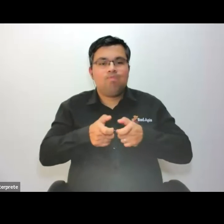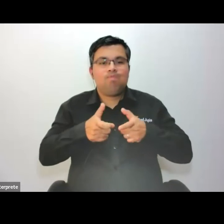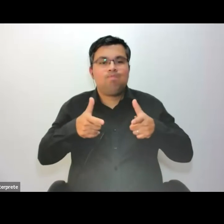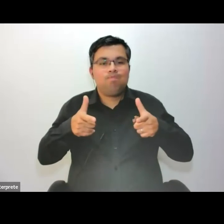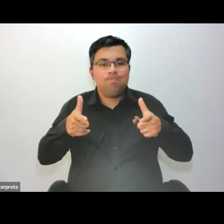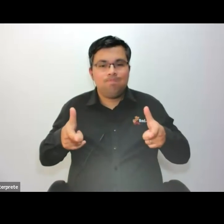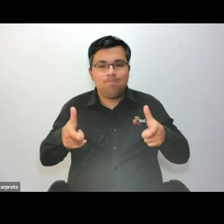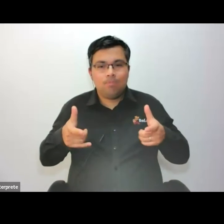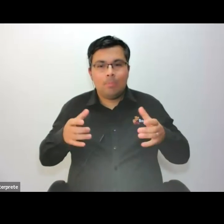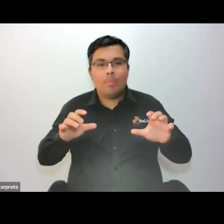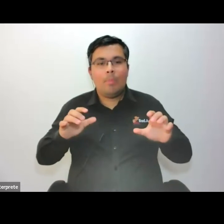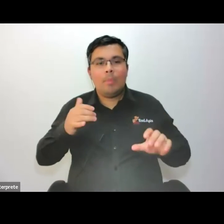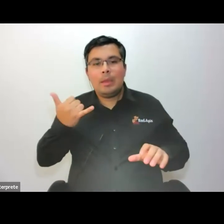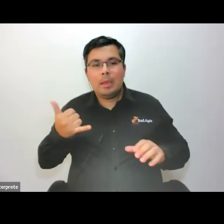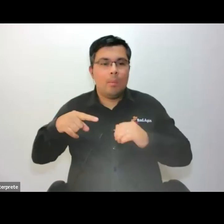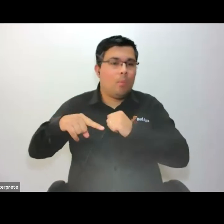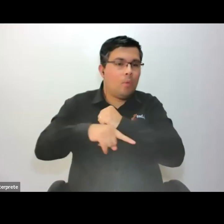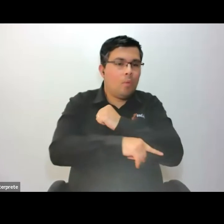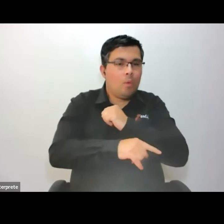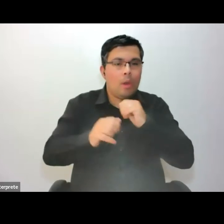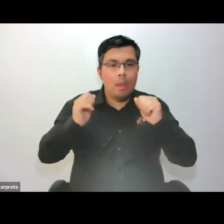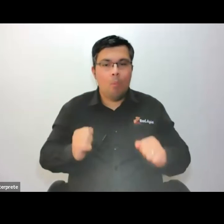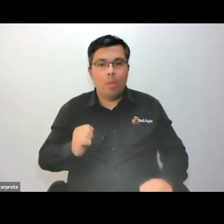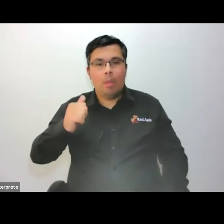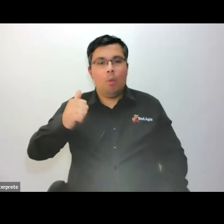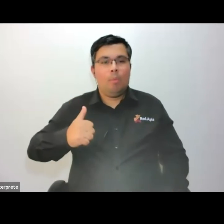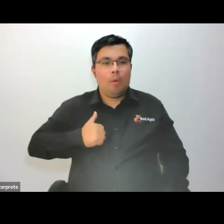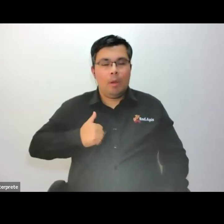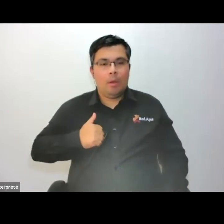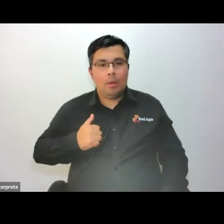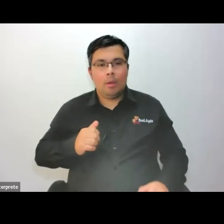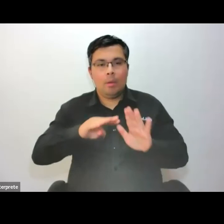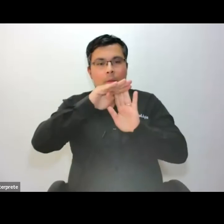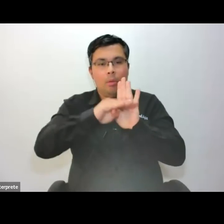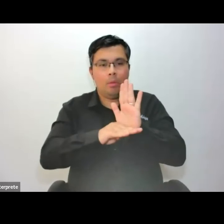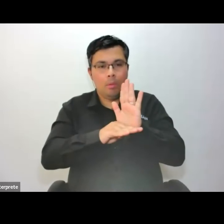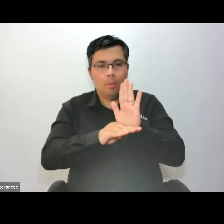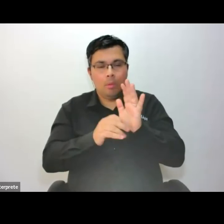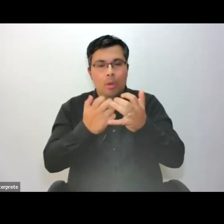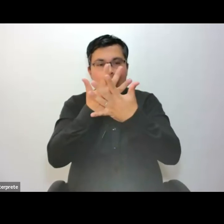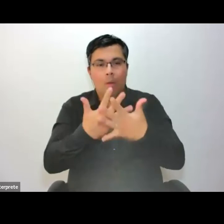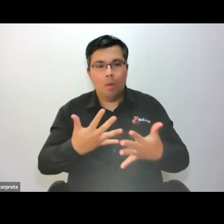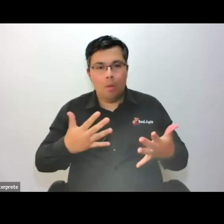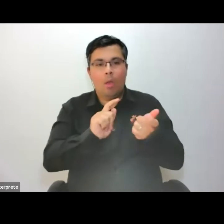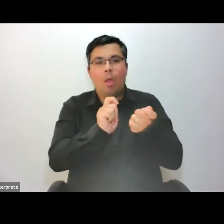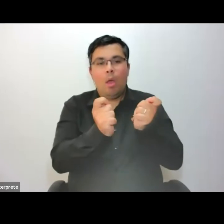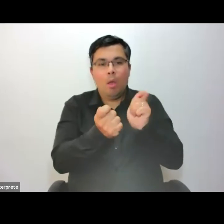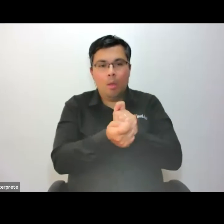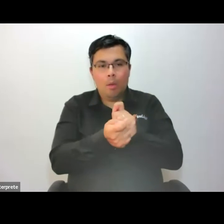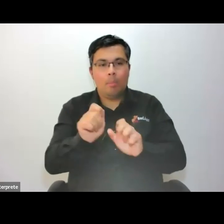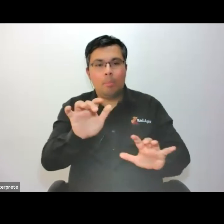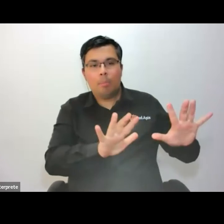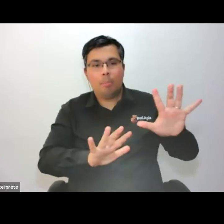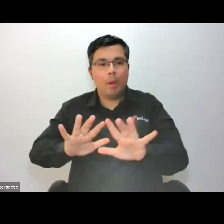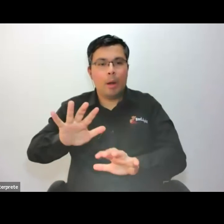profundidad con que se pueden implementar los ajustes o adecuaciones curriculares para proteger las trayectorias